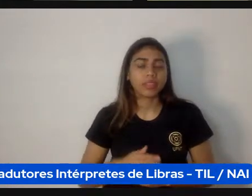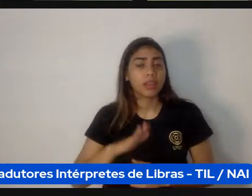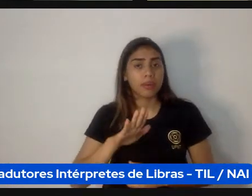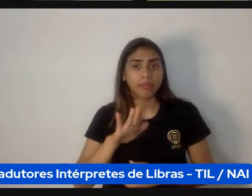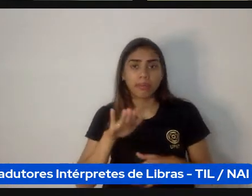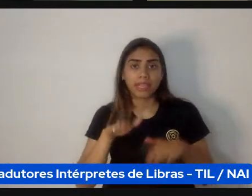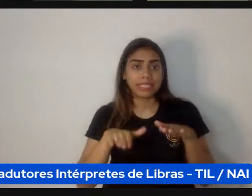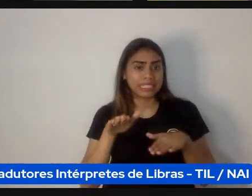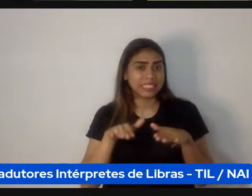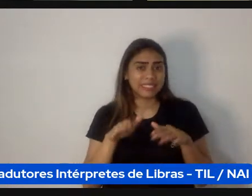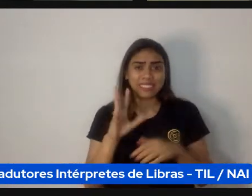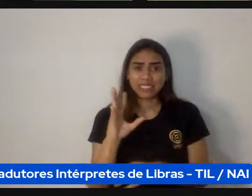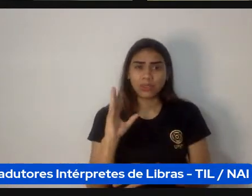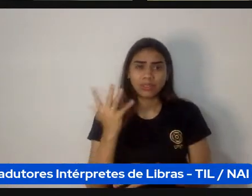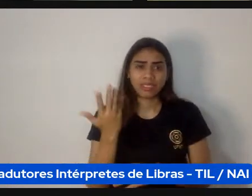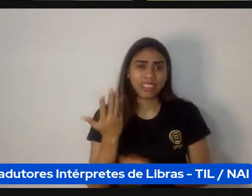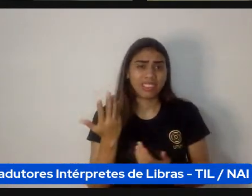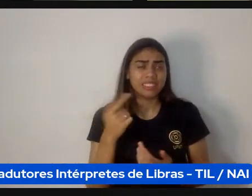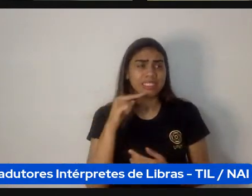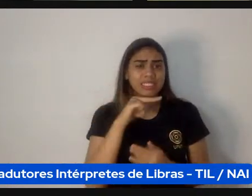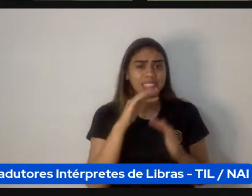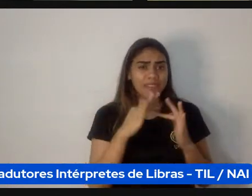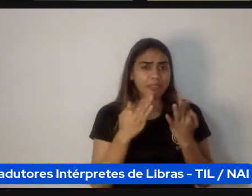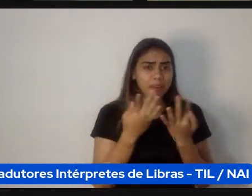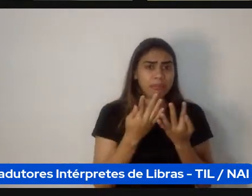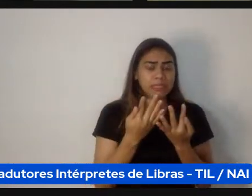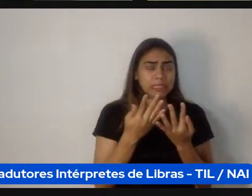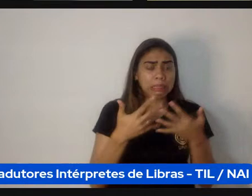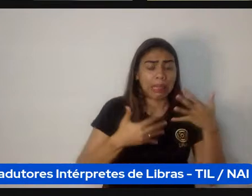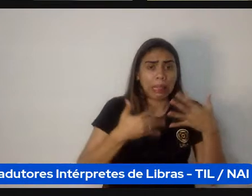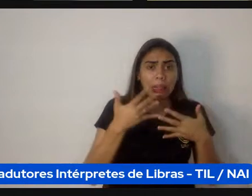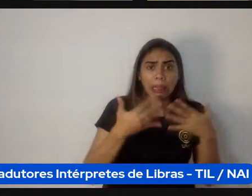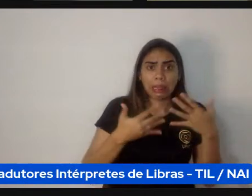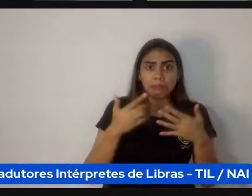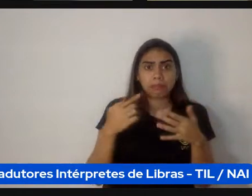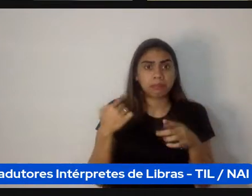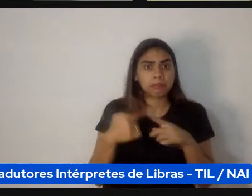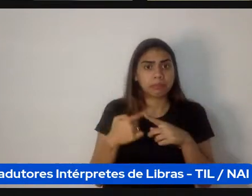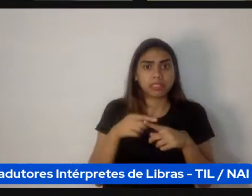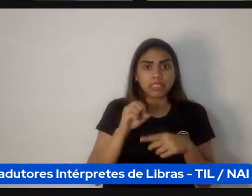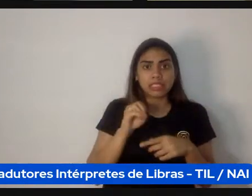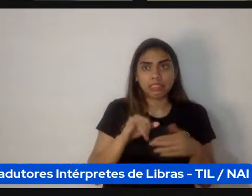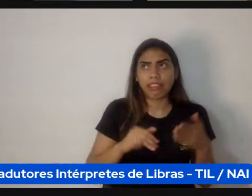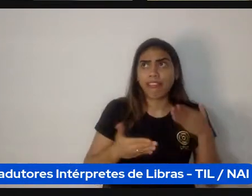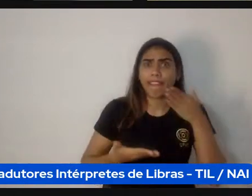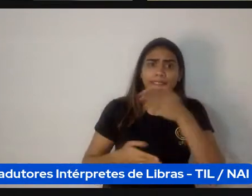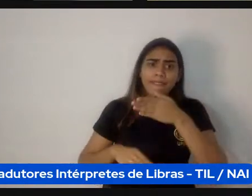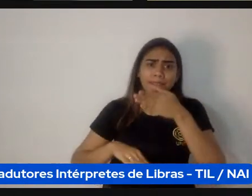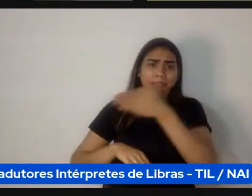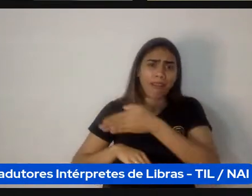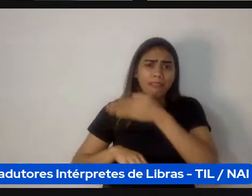família atrapalha, né? Se ela ficar muito ali dentro da escola. É o que me ocorreu quando eu vi o vídeo.